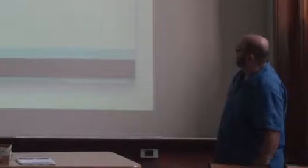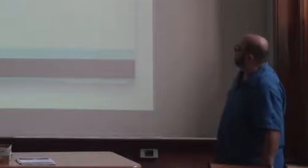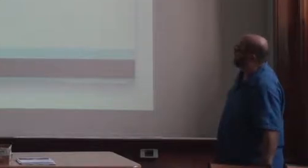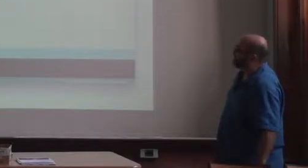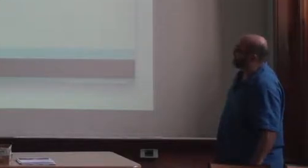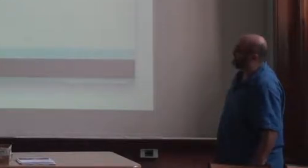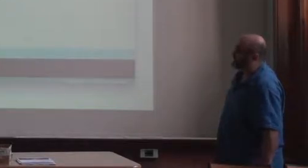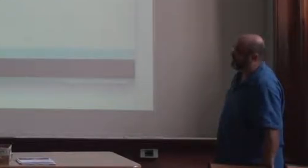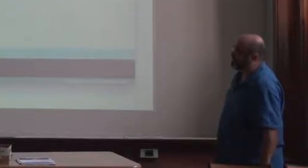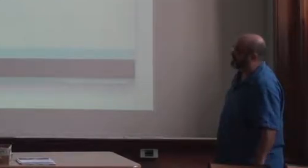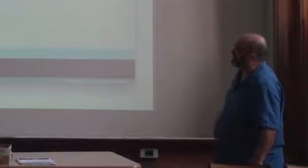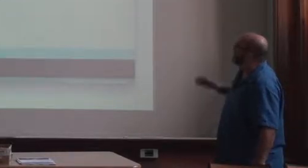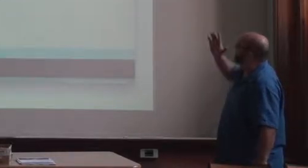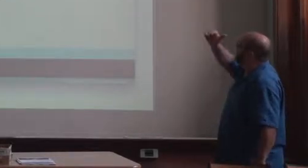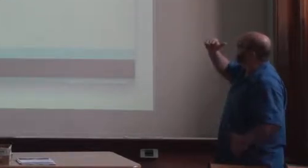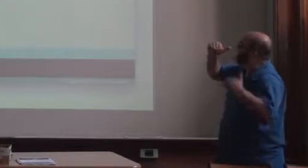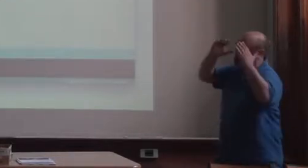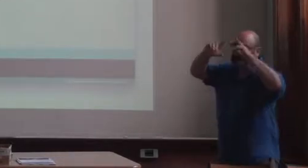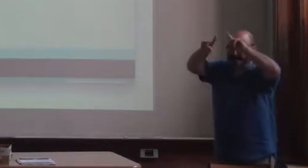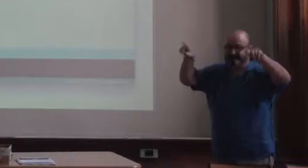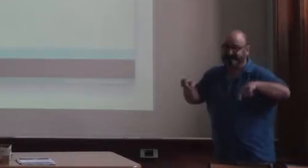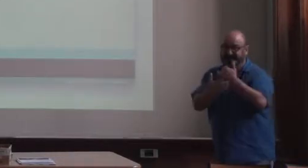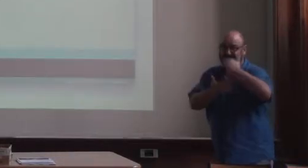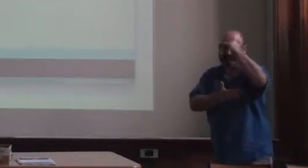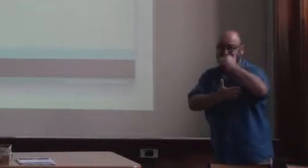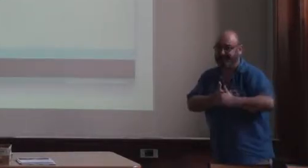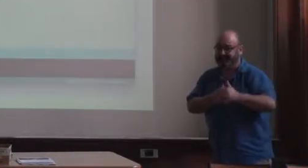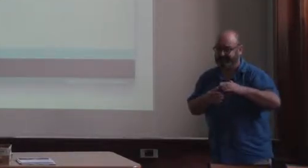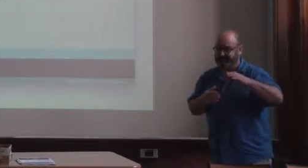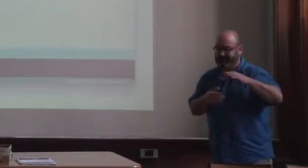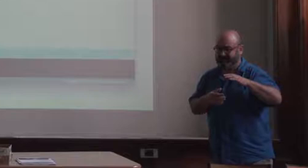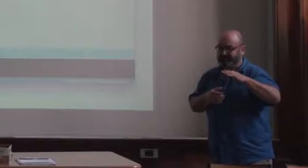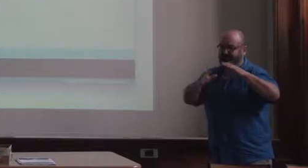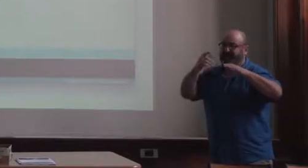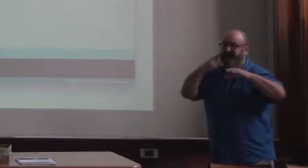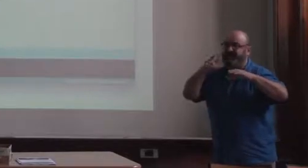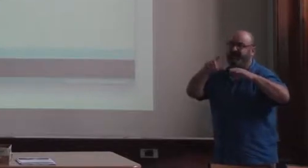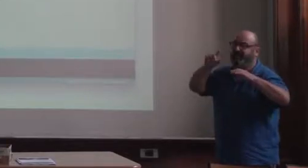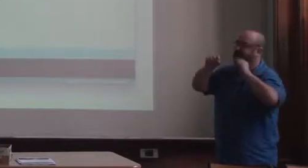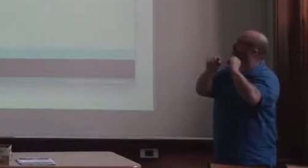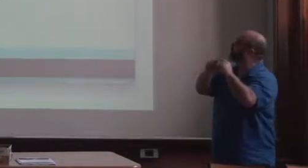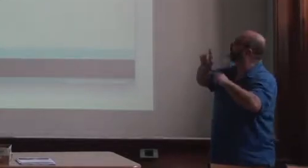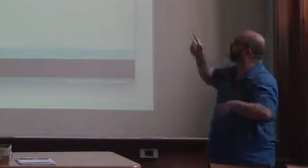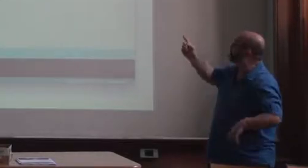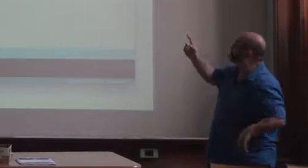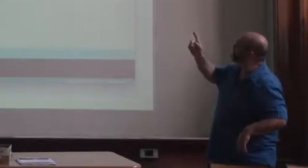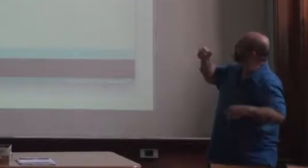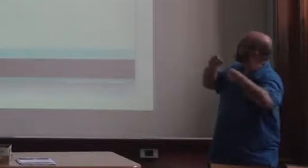Vous voyez que c'est une IDE très épurée. En gros, il y a une fonction, il y a une petite flèche ici qui